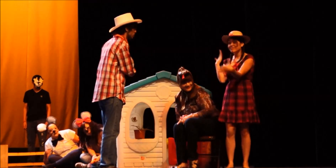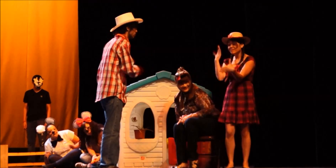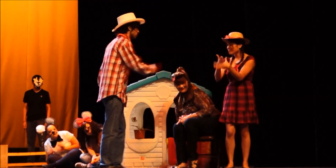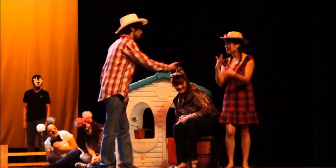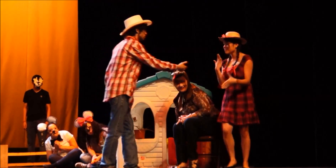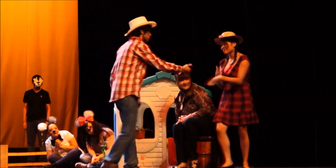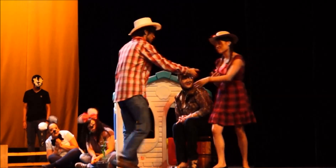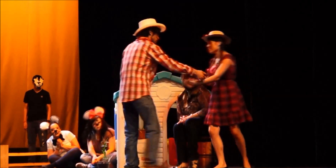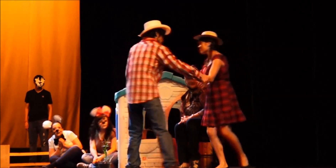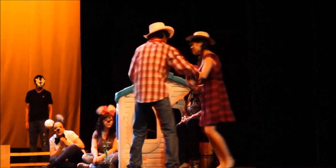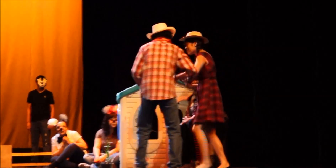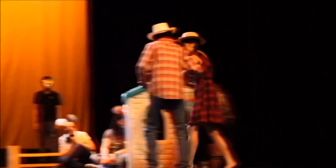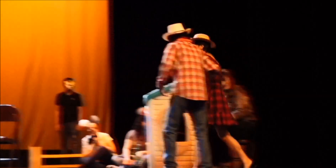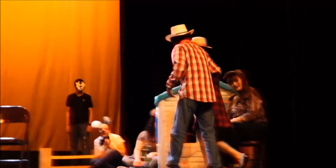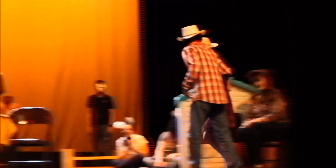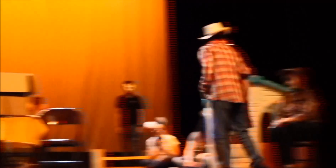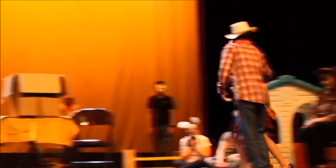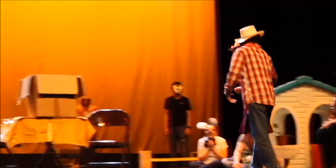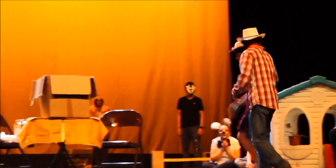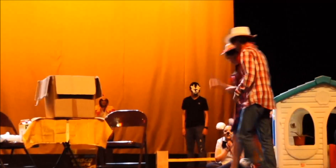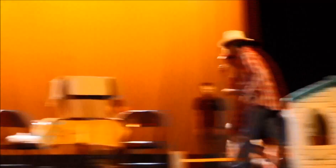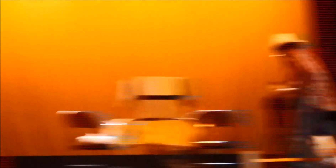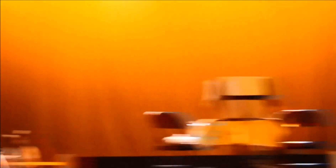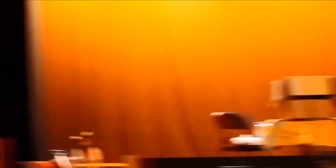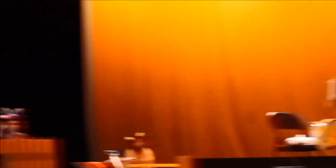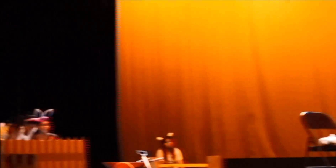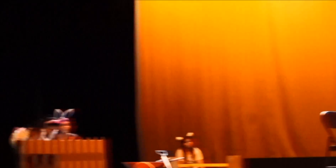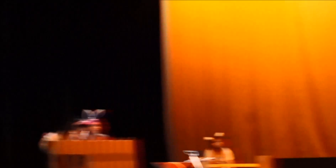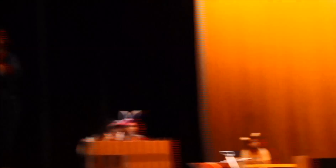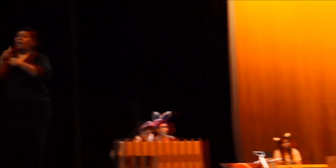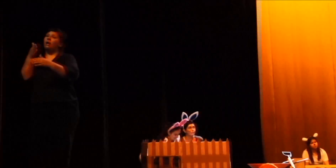hospital urgente. ¡Vamos!